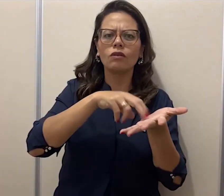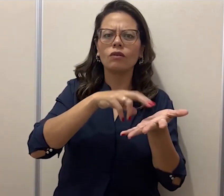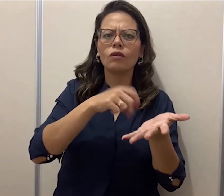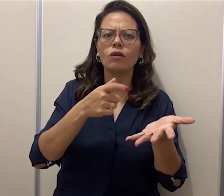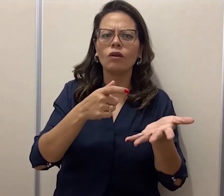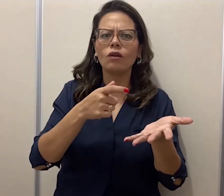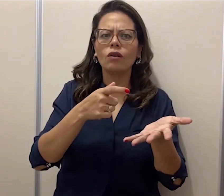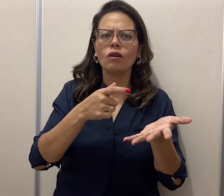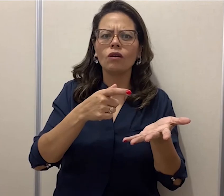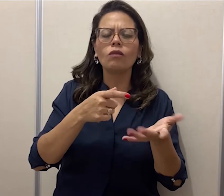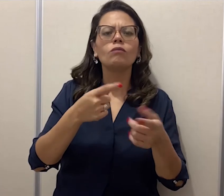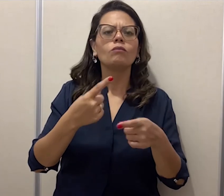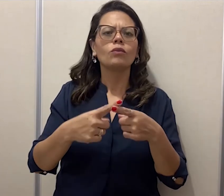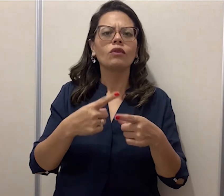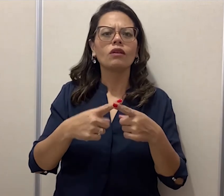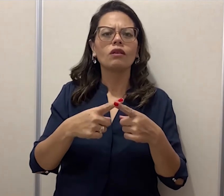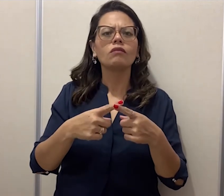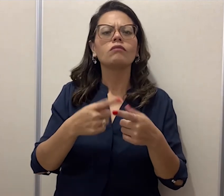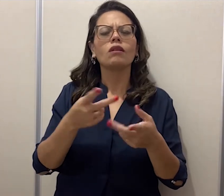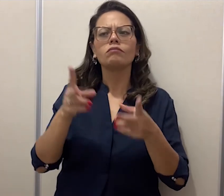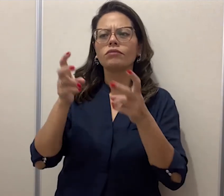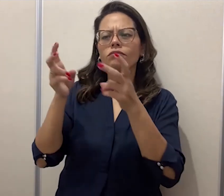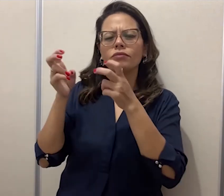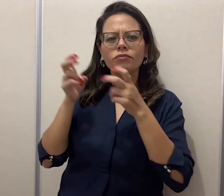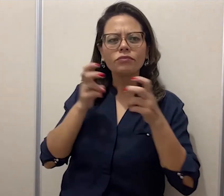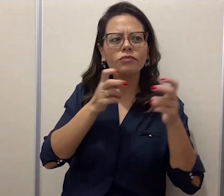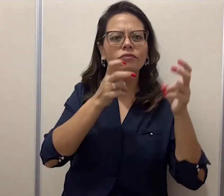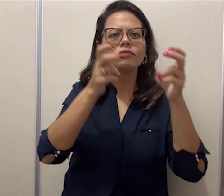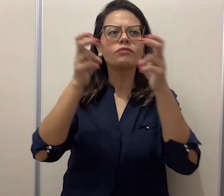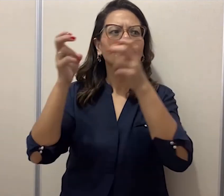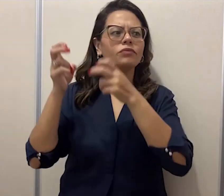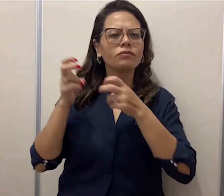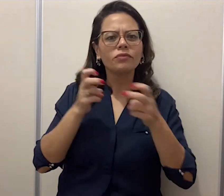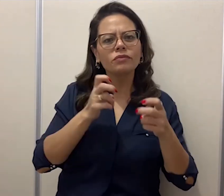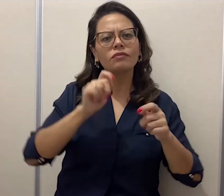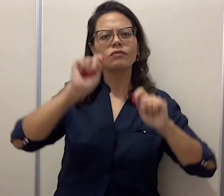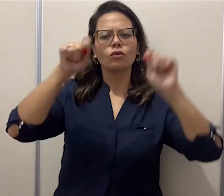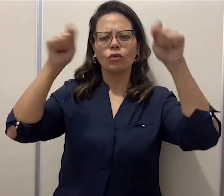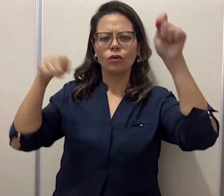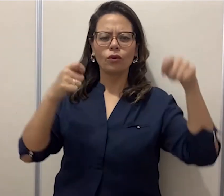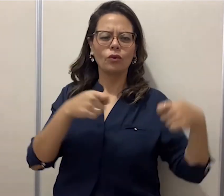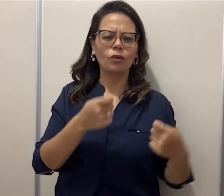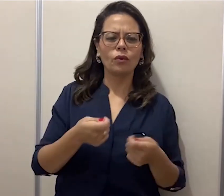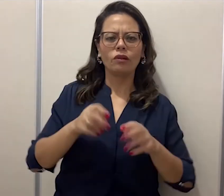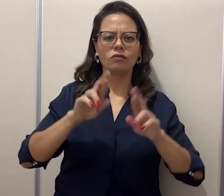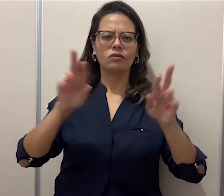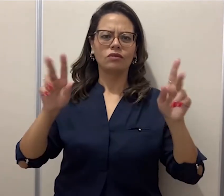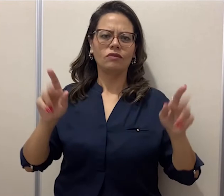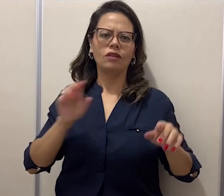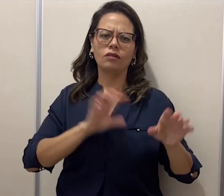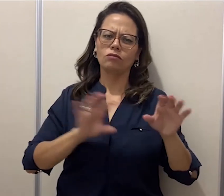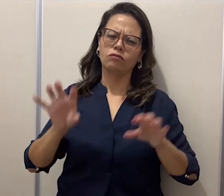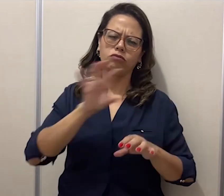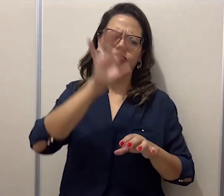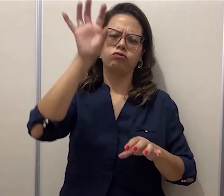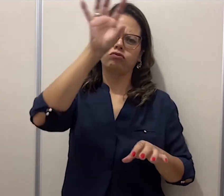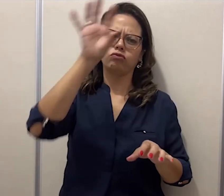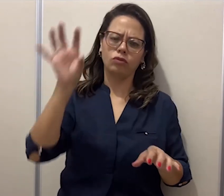sentido é eu tenho um arcabouço de vocabulário que e permita perceber tudo isso né conhecer vários